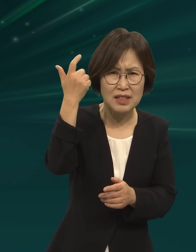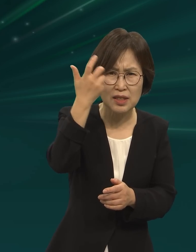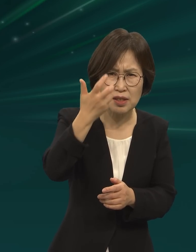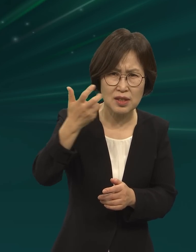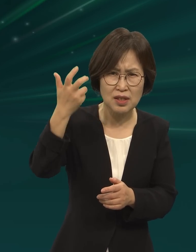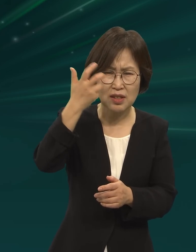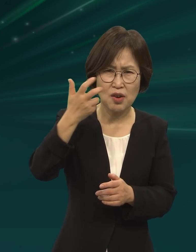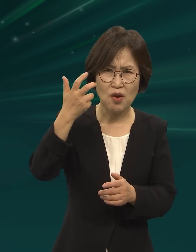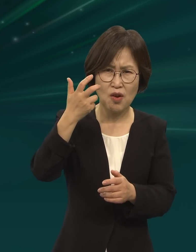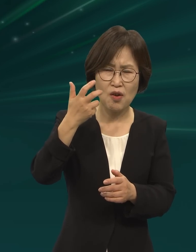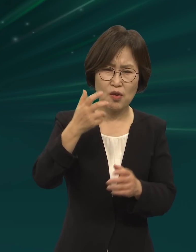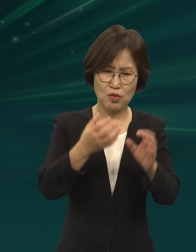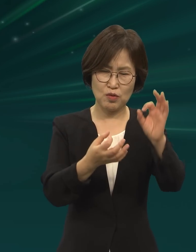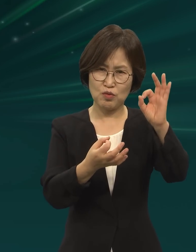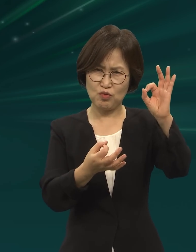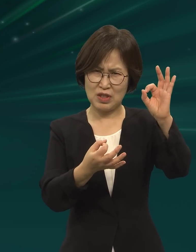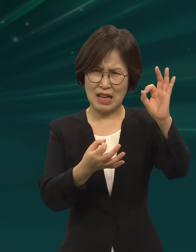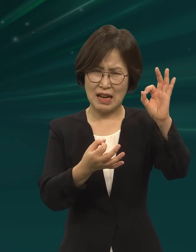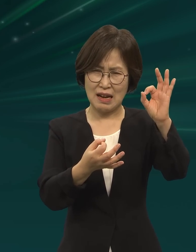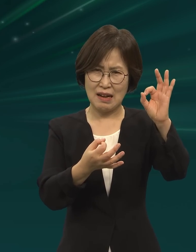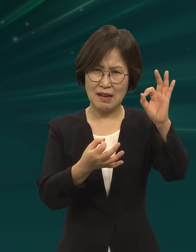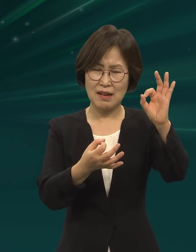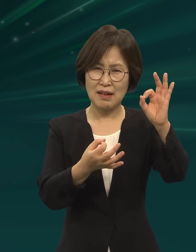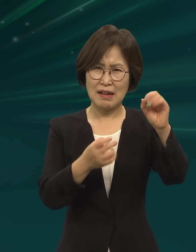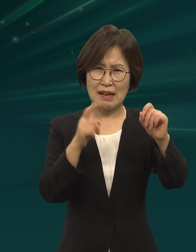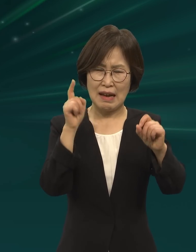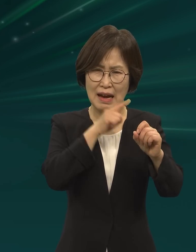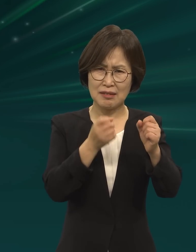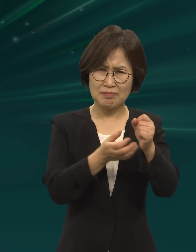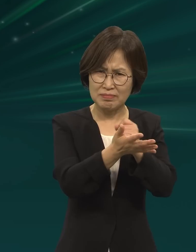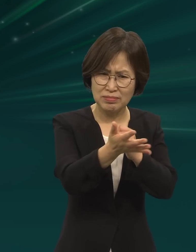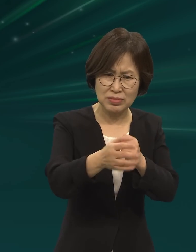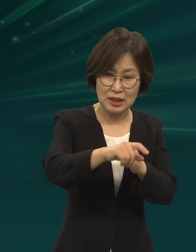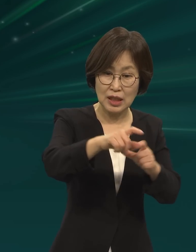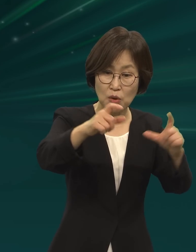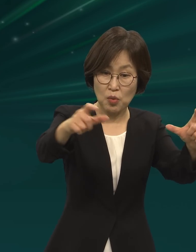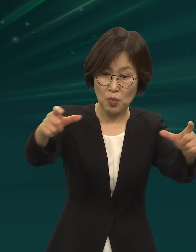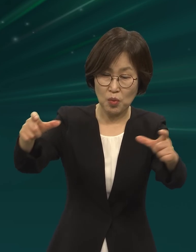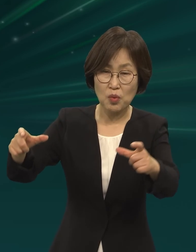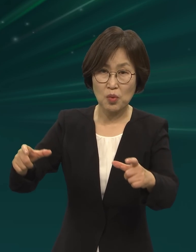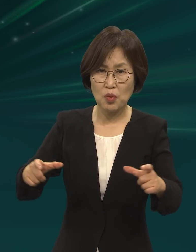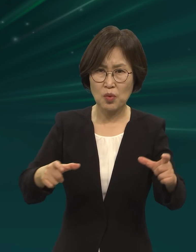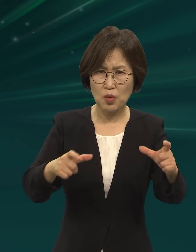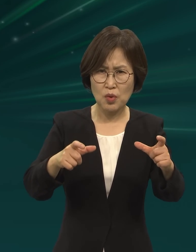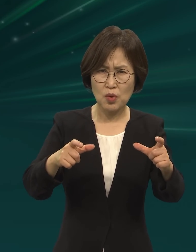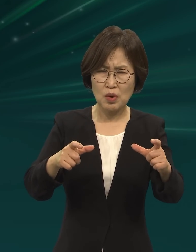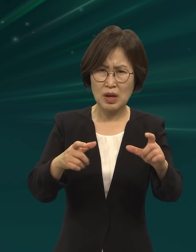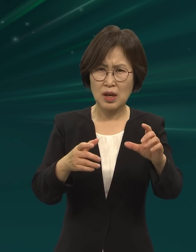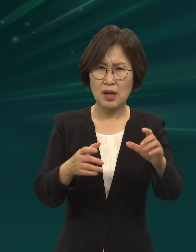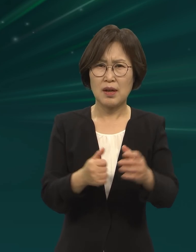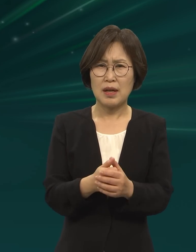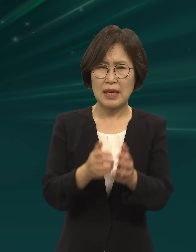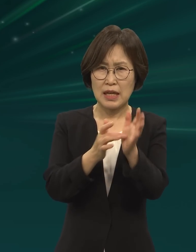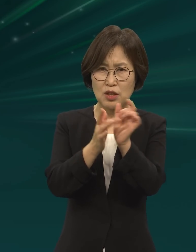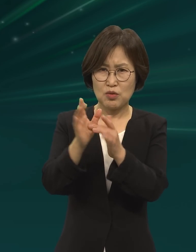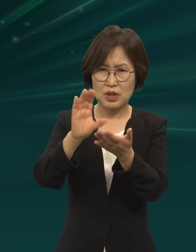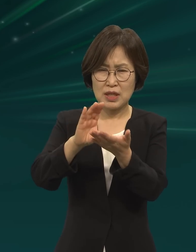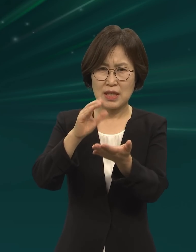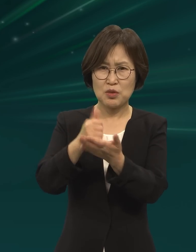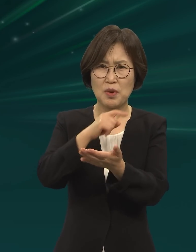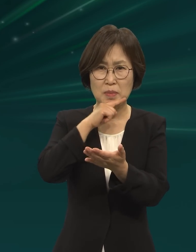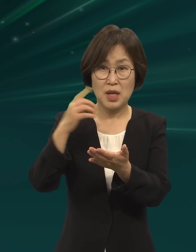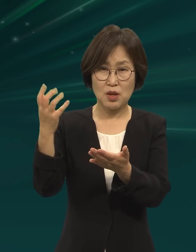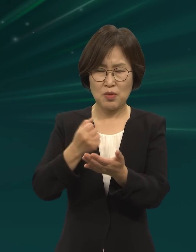영의 힘과 우상의 영향들과 또 모든 나쁜 인들, 귀신들 예수 그리스도 피로